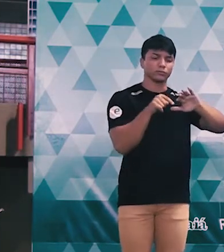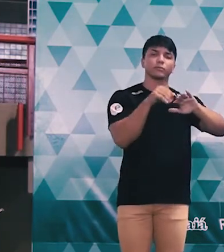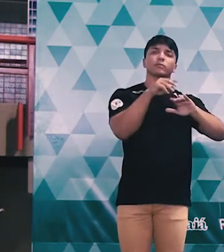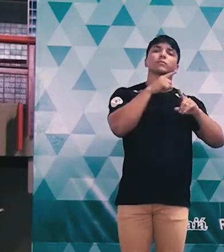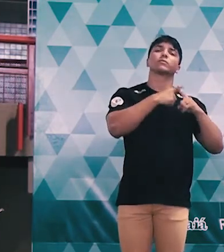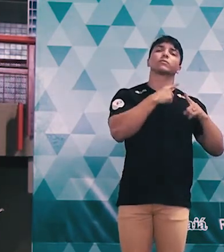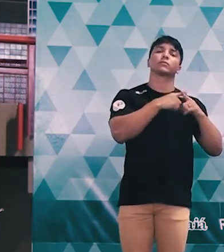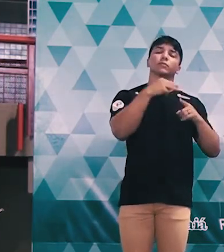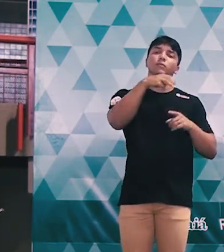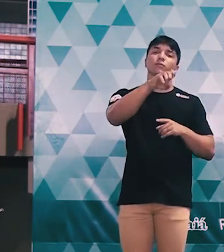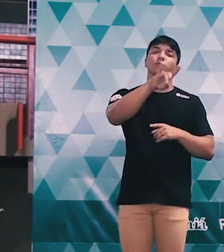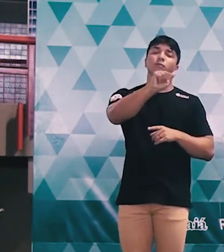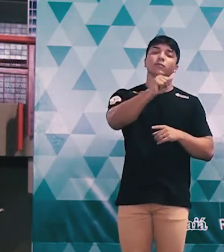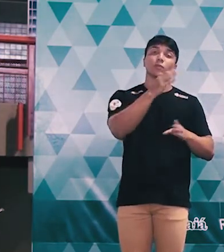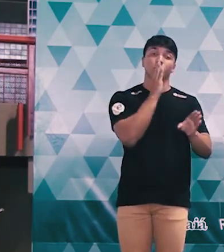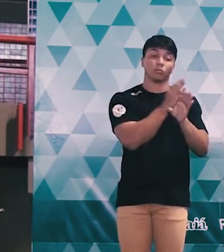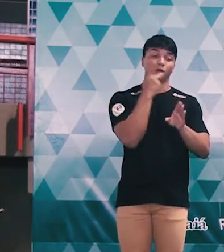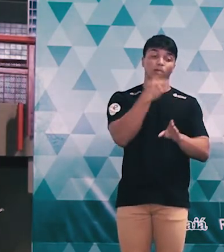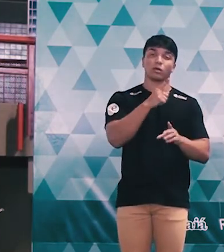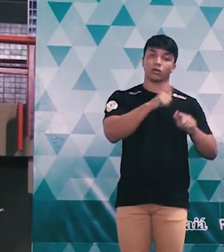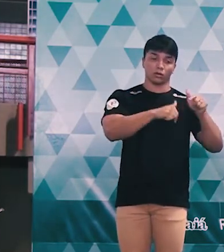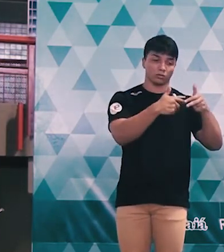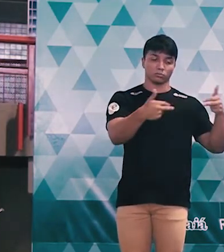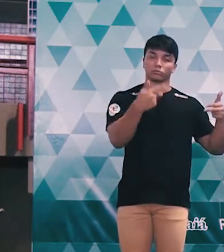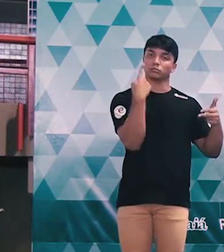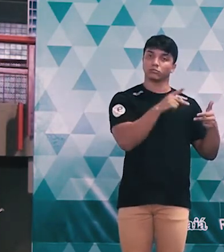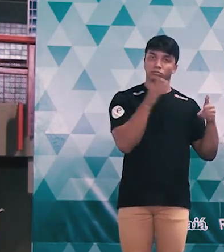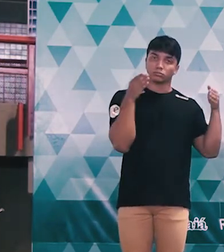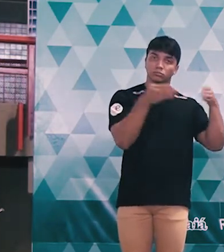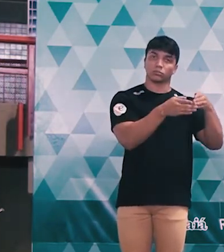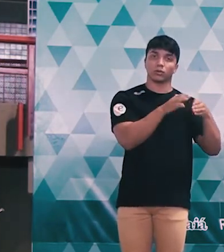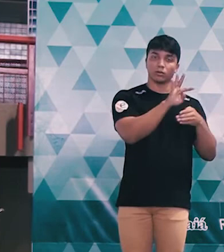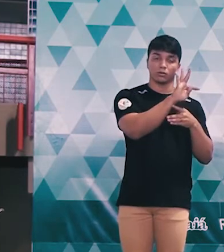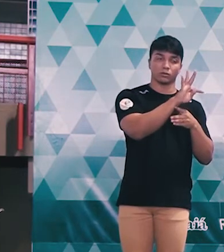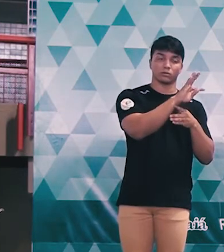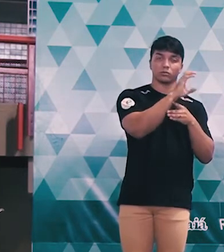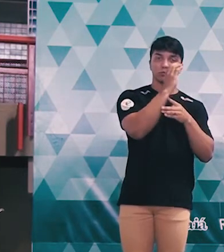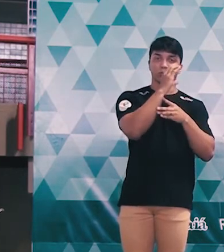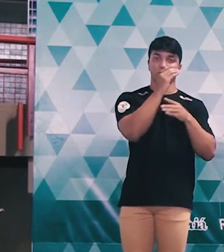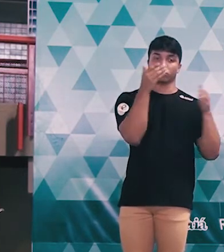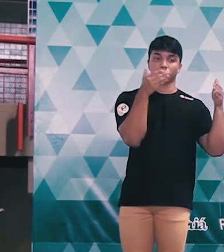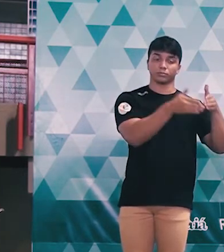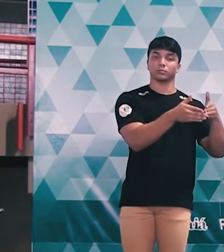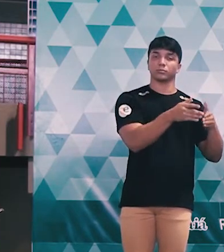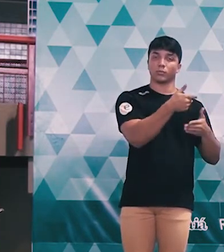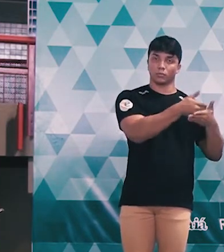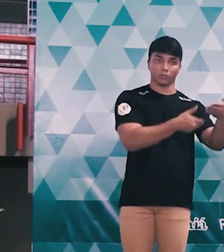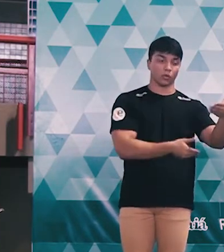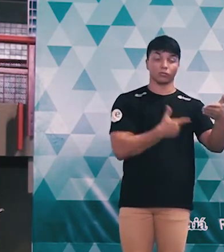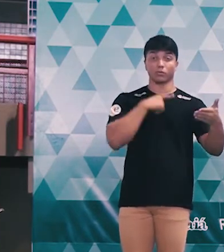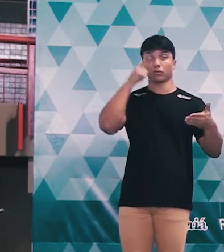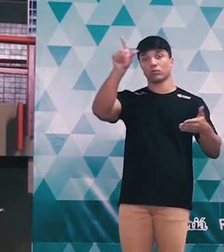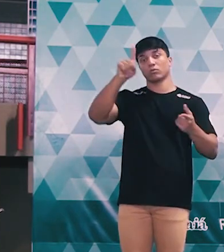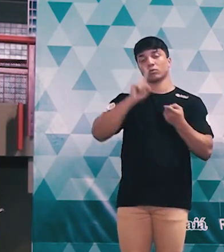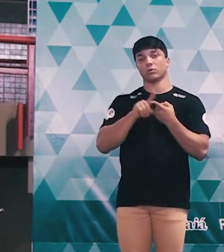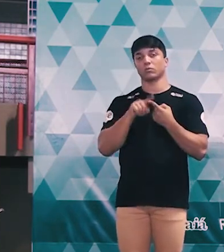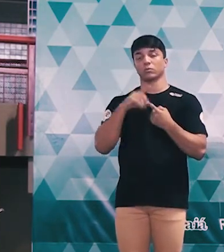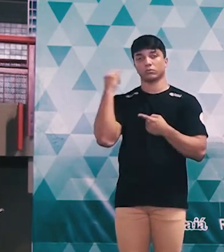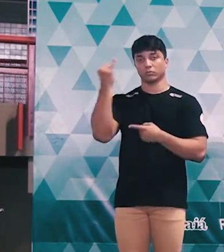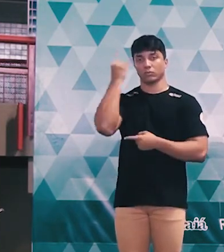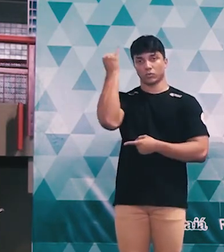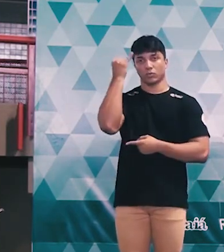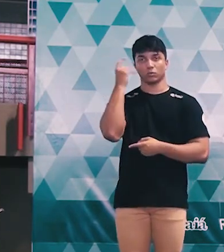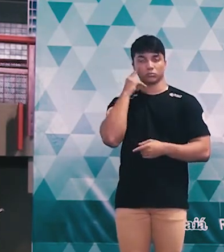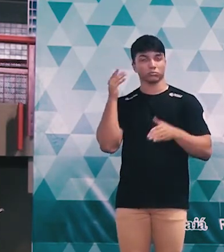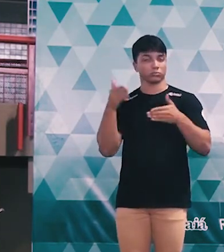Porque média é o elemento de medida, é a tendência central que mais cai na prova, certo? Uma outra coisa que cai com